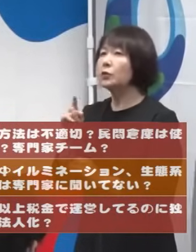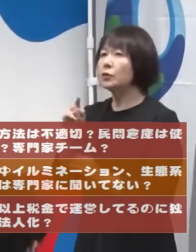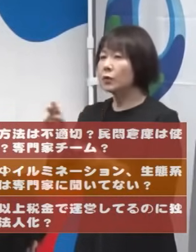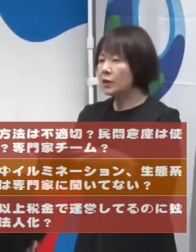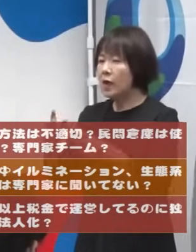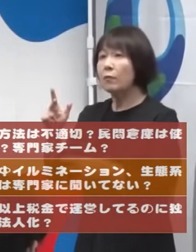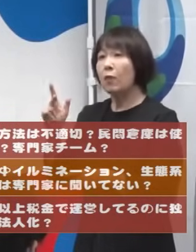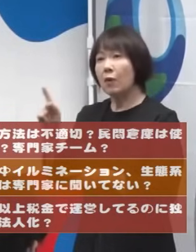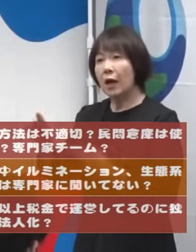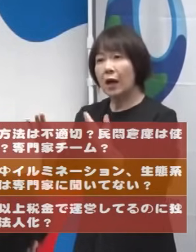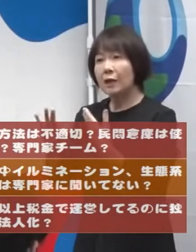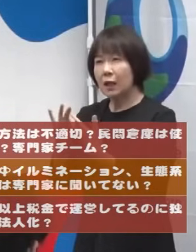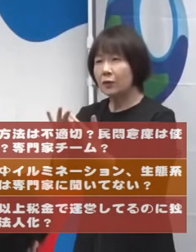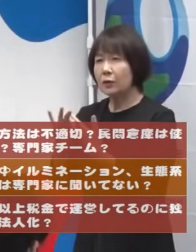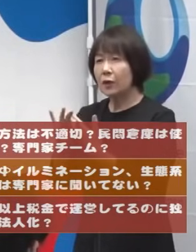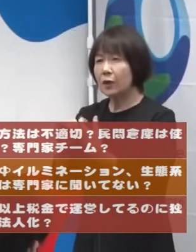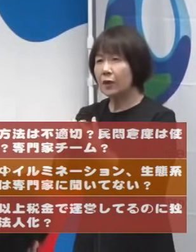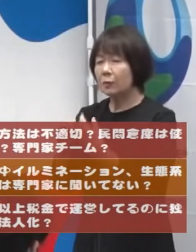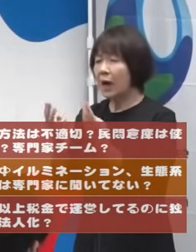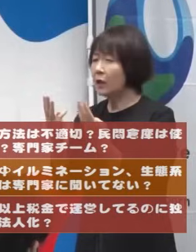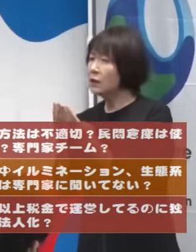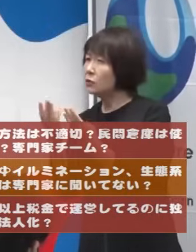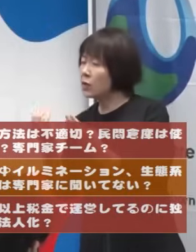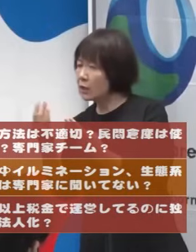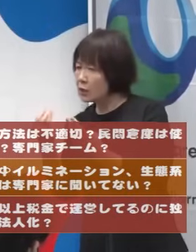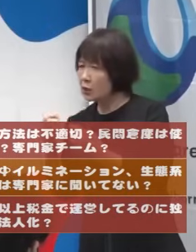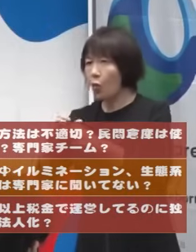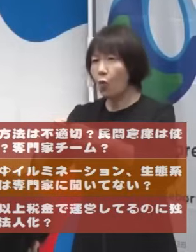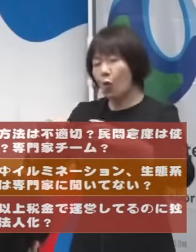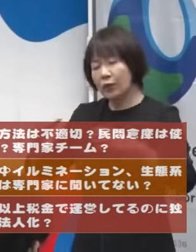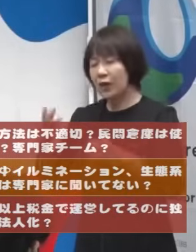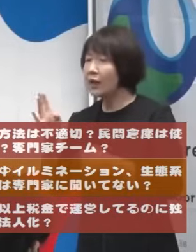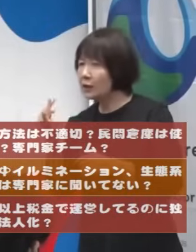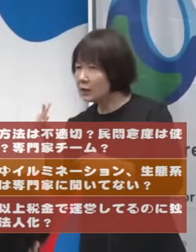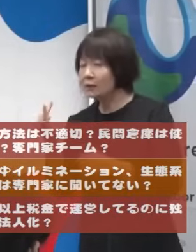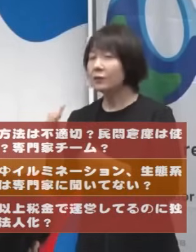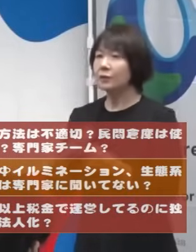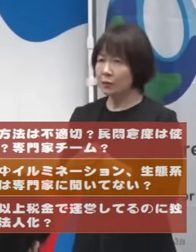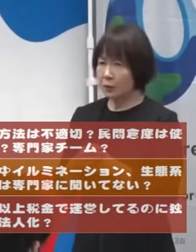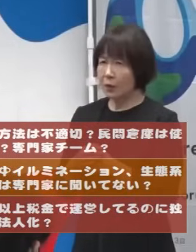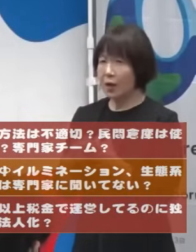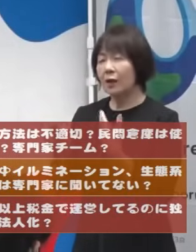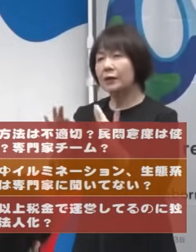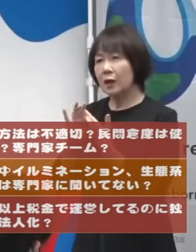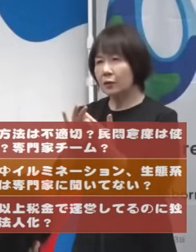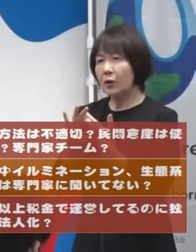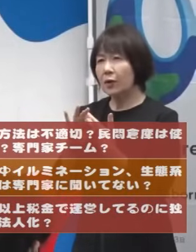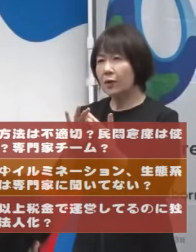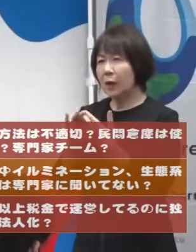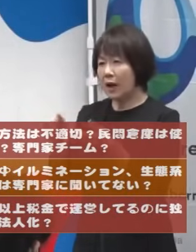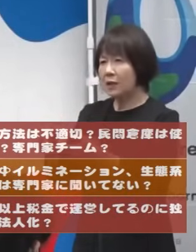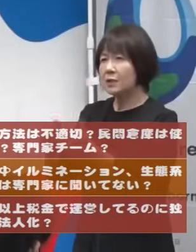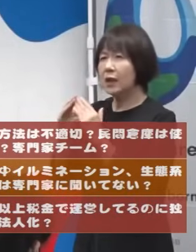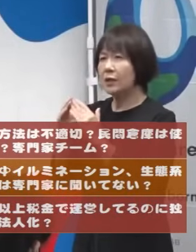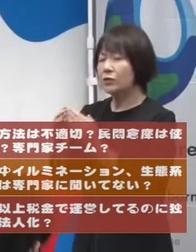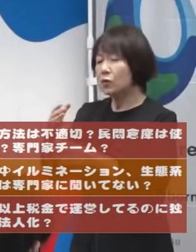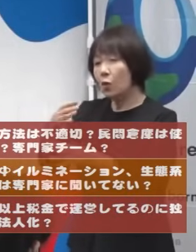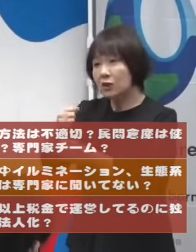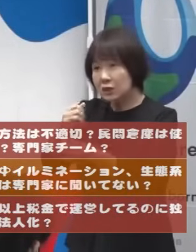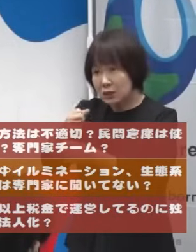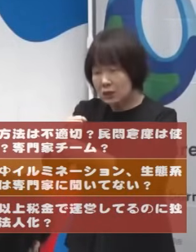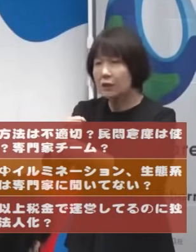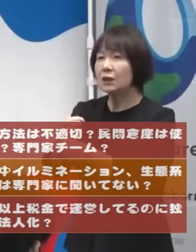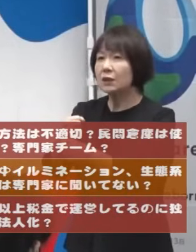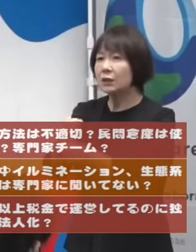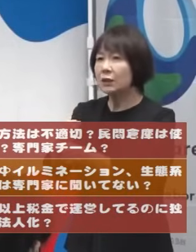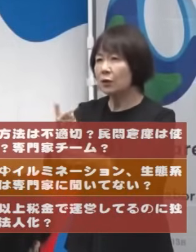専門家、例えば規模だとか何人ぐらいだとか、まあ、例えばあとは、設立の時期ですね